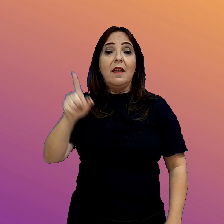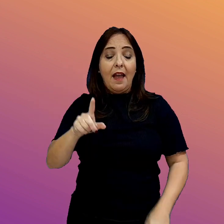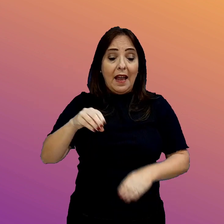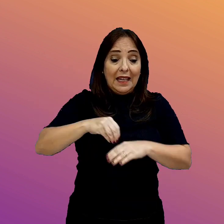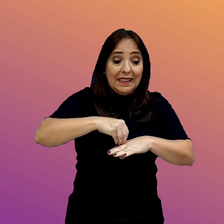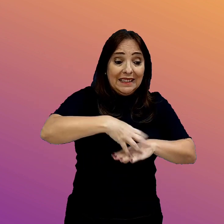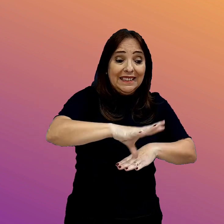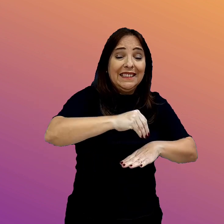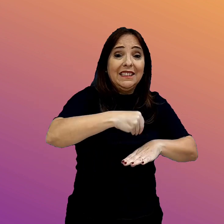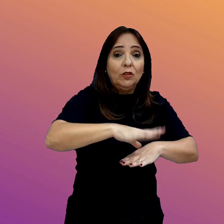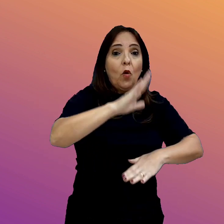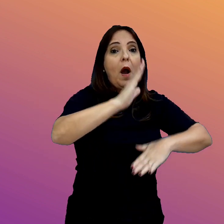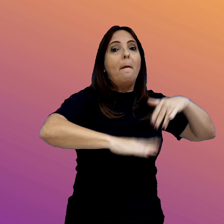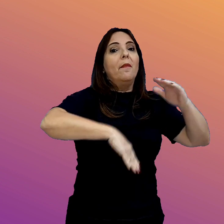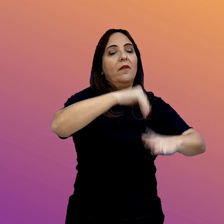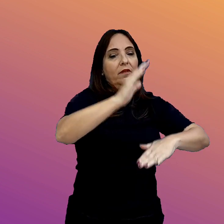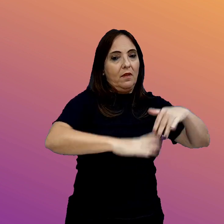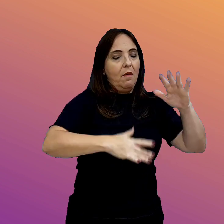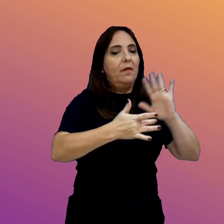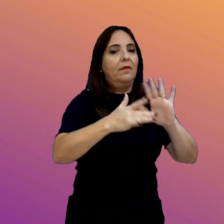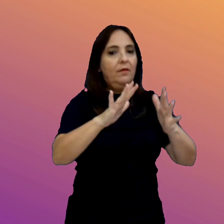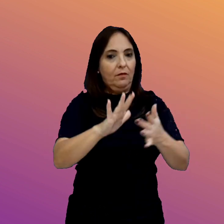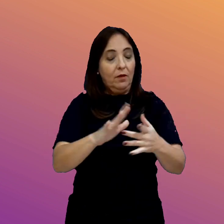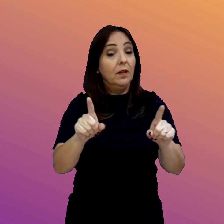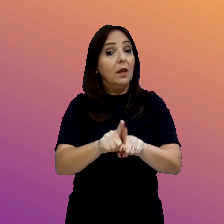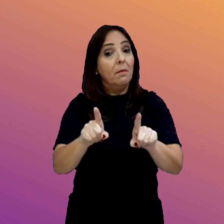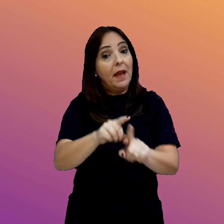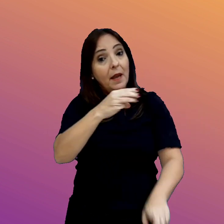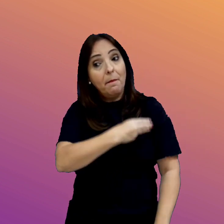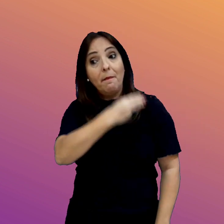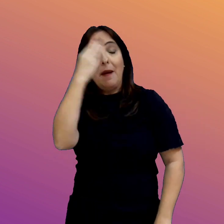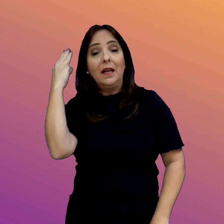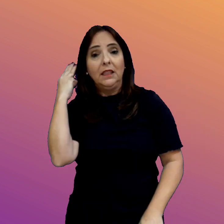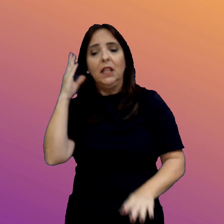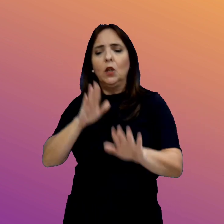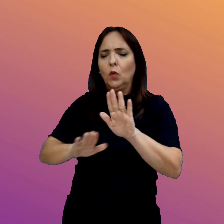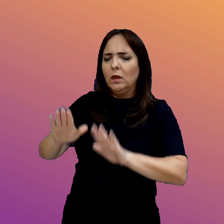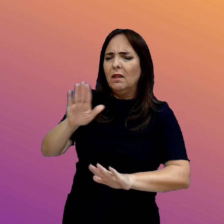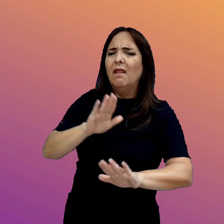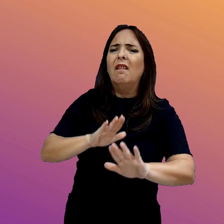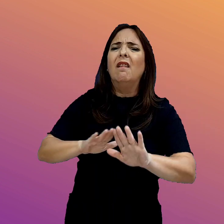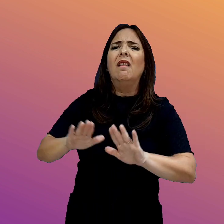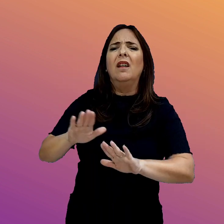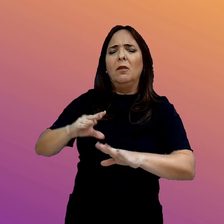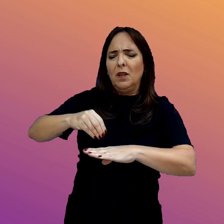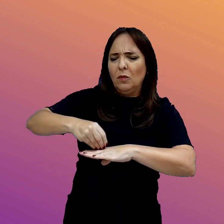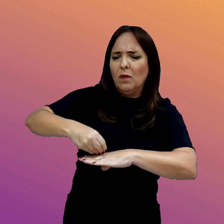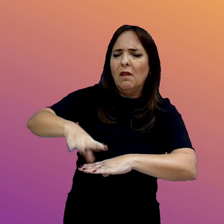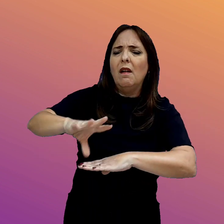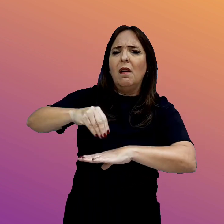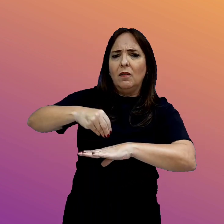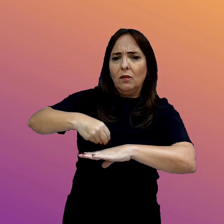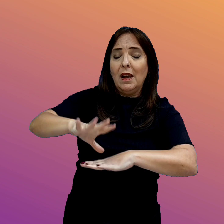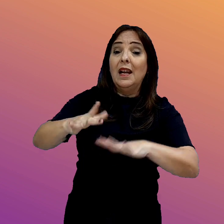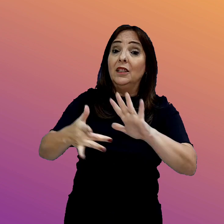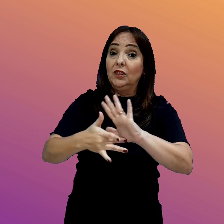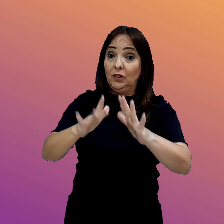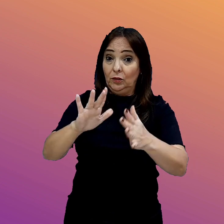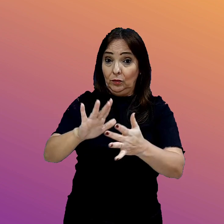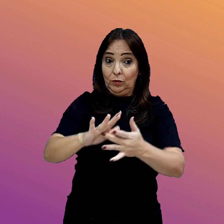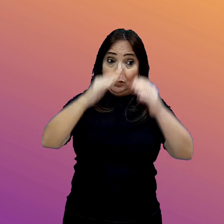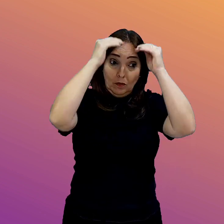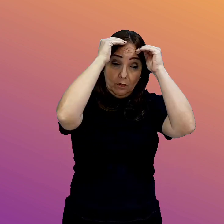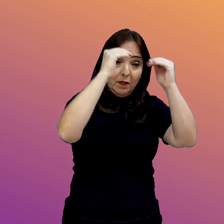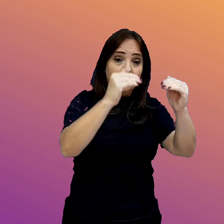Jesus, e Maria teve todo um cuidado para educar o seu filho nos costumes da lei do judaísmo. Então,